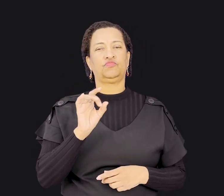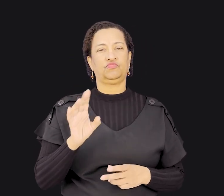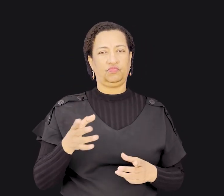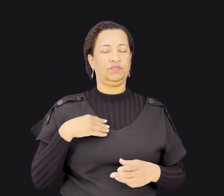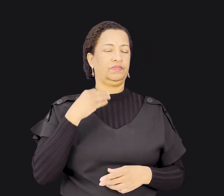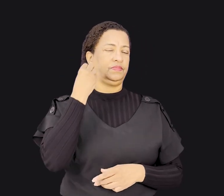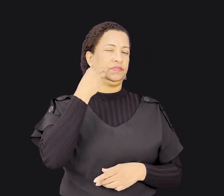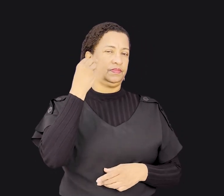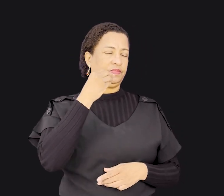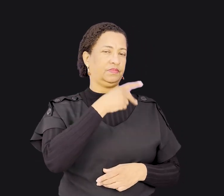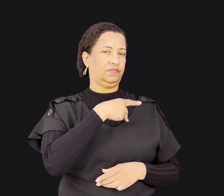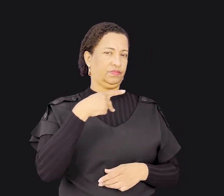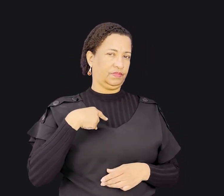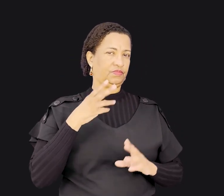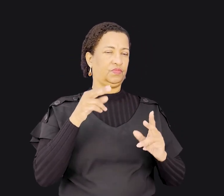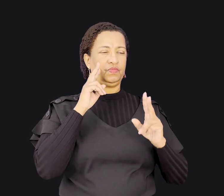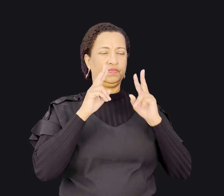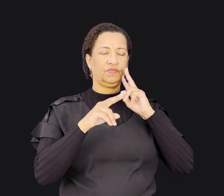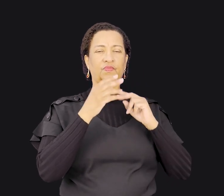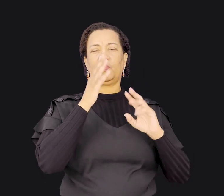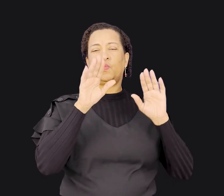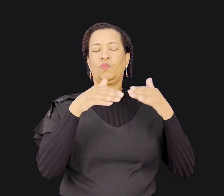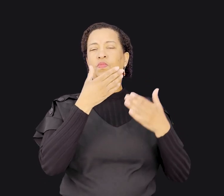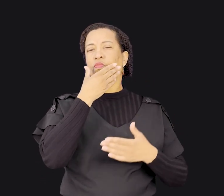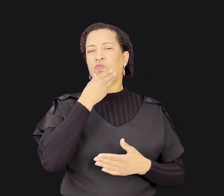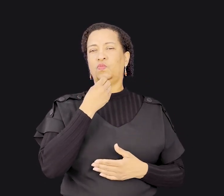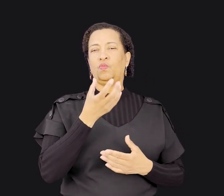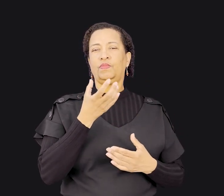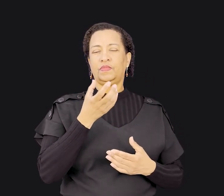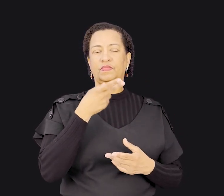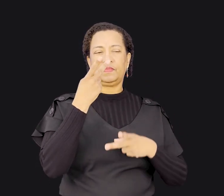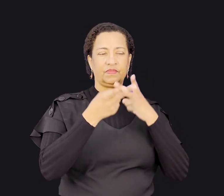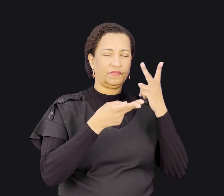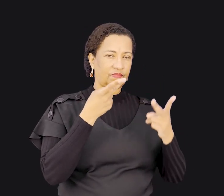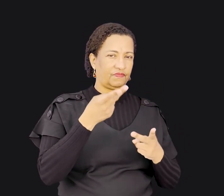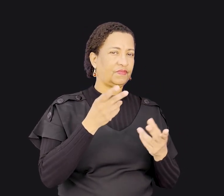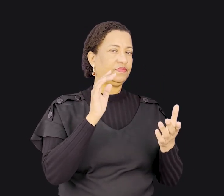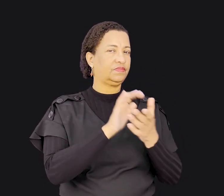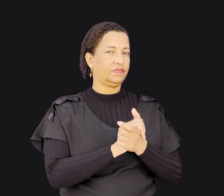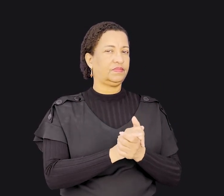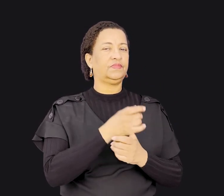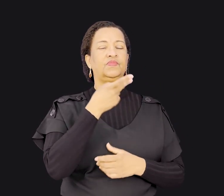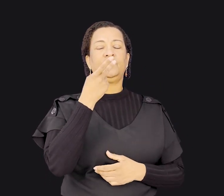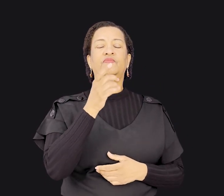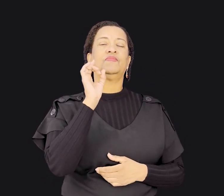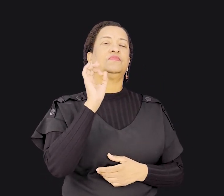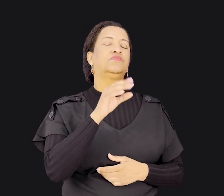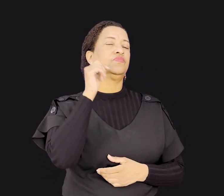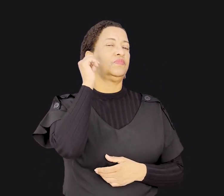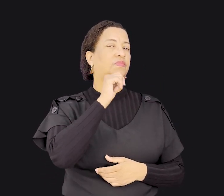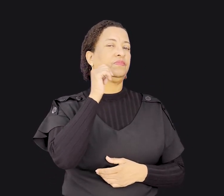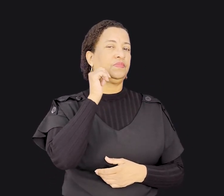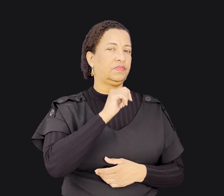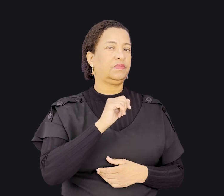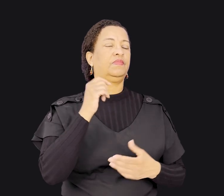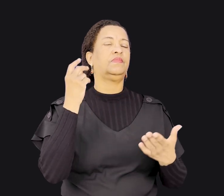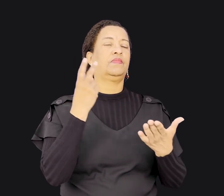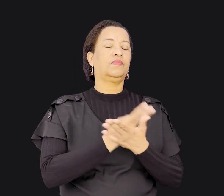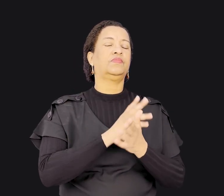como pastor, tenho visto que quando o homem quer falar sobre casamento, ele fala apenas sobre a mulher. A mesma coisa acontece quando uma mulher